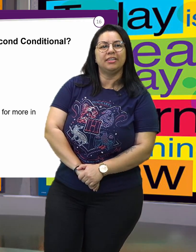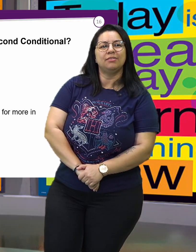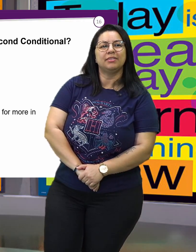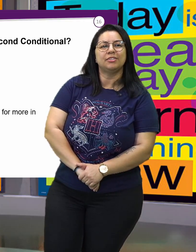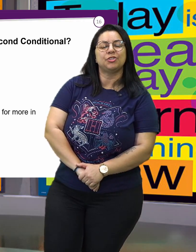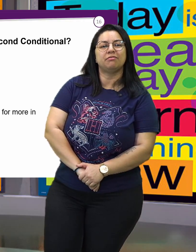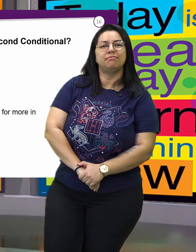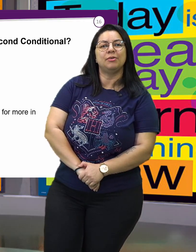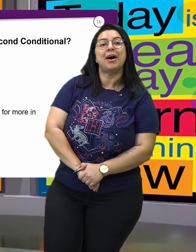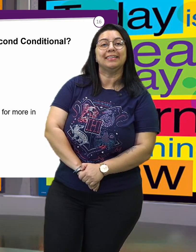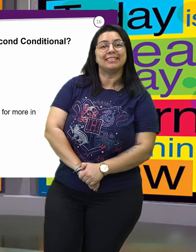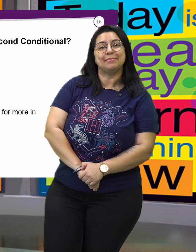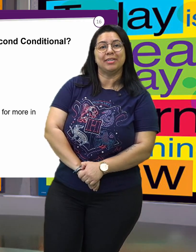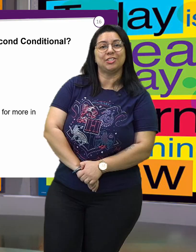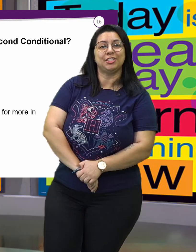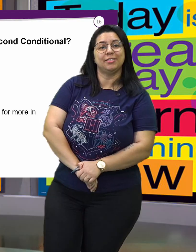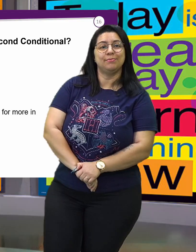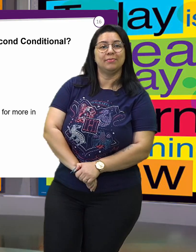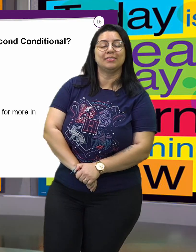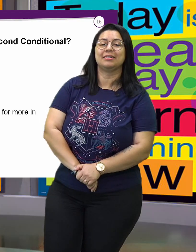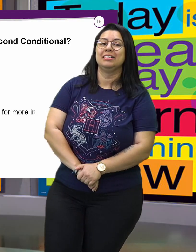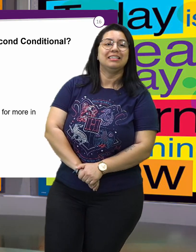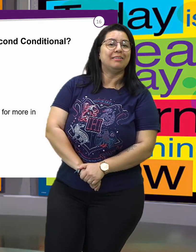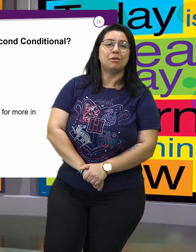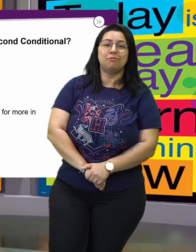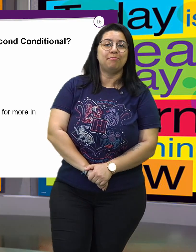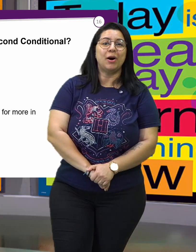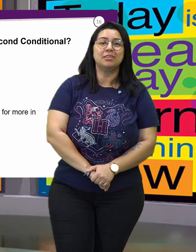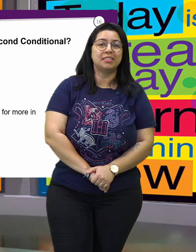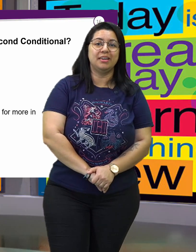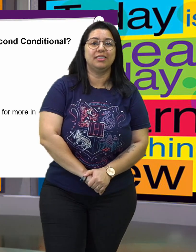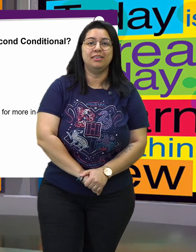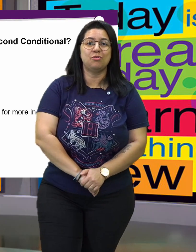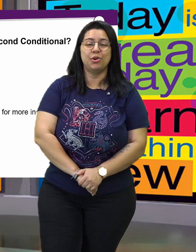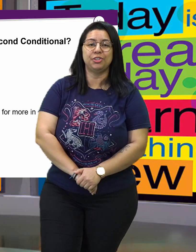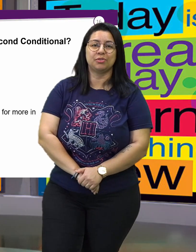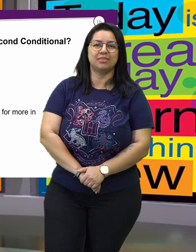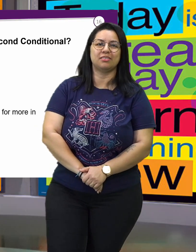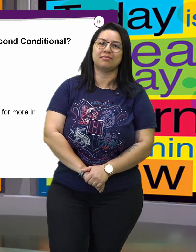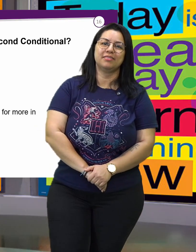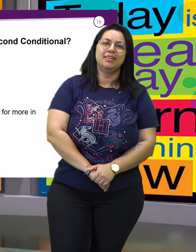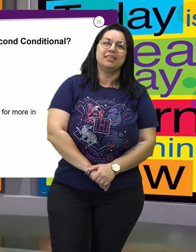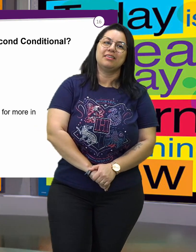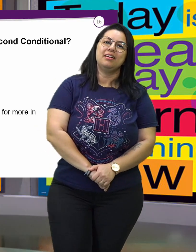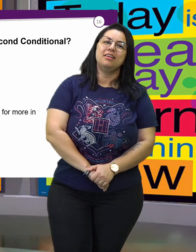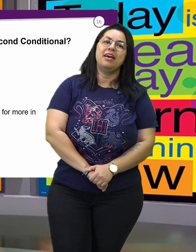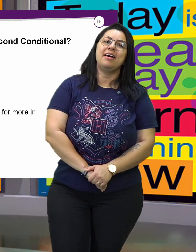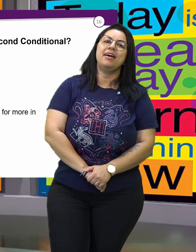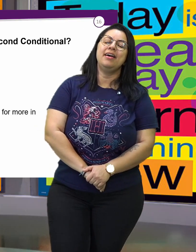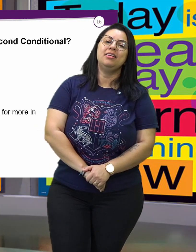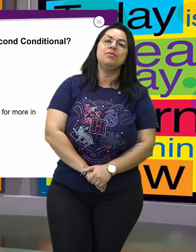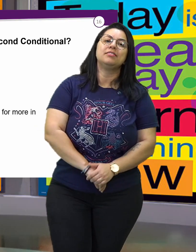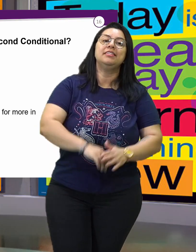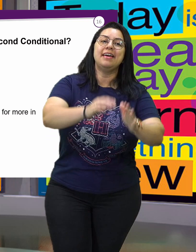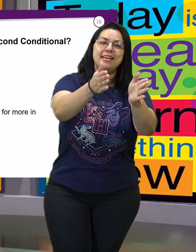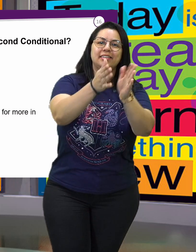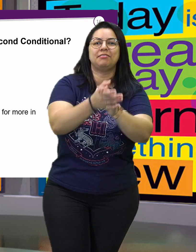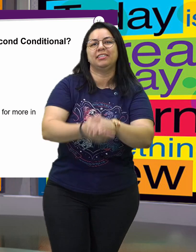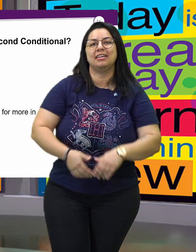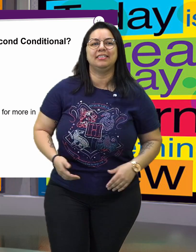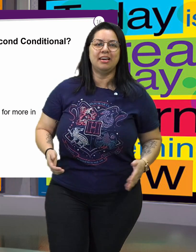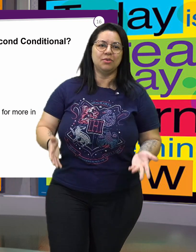guardasse dinheiro, né? Se eu por que money tá com maiúsculo? Não sei por quê. Não pode ser que corrigiu sozinho.